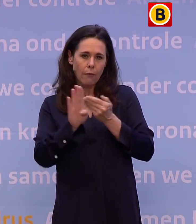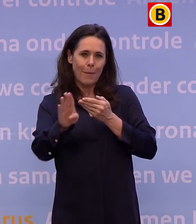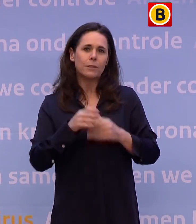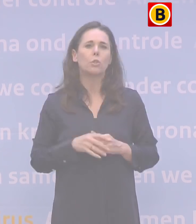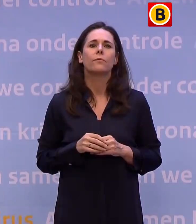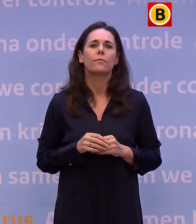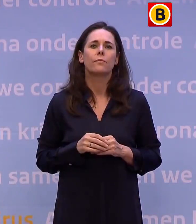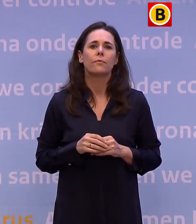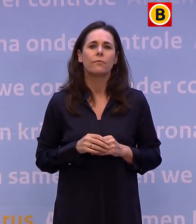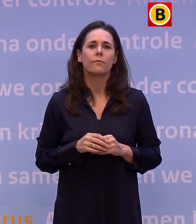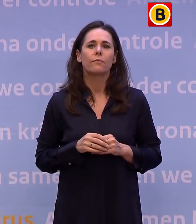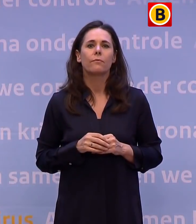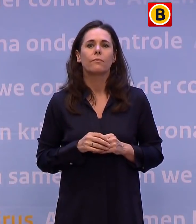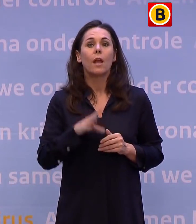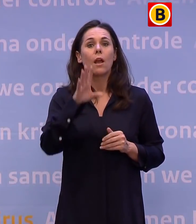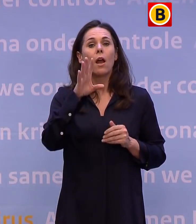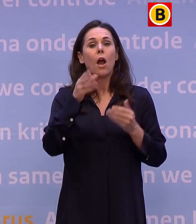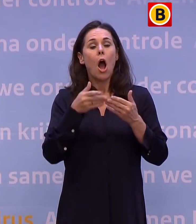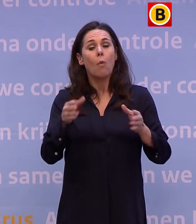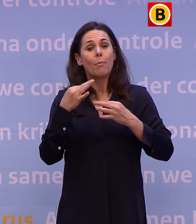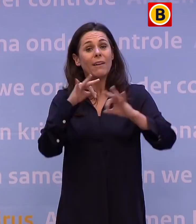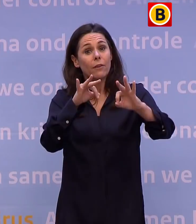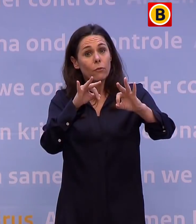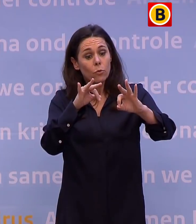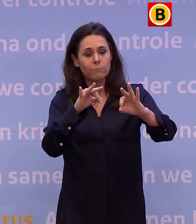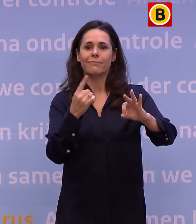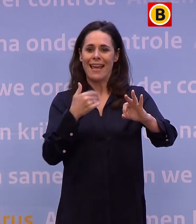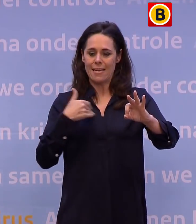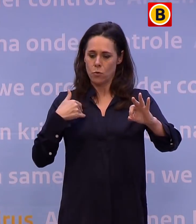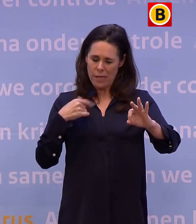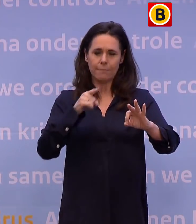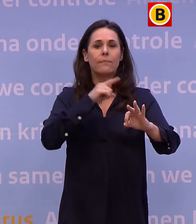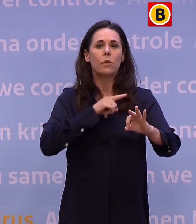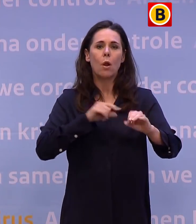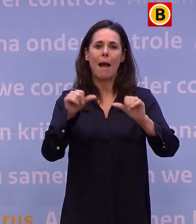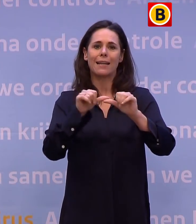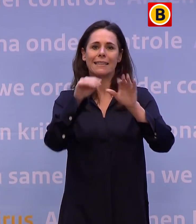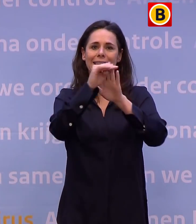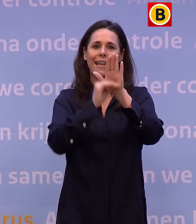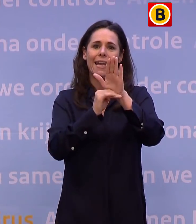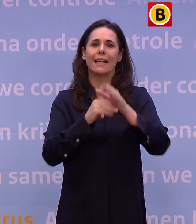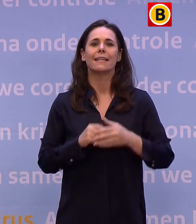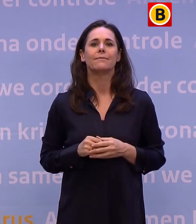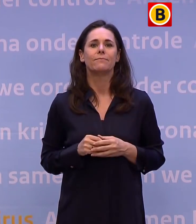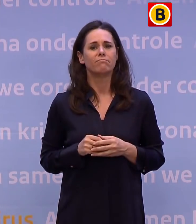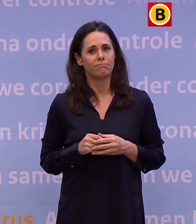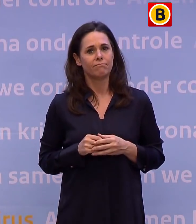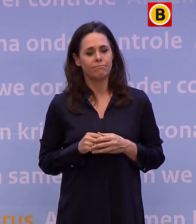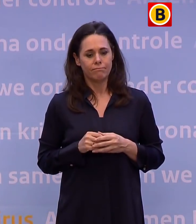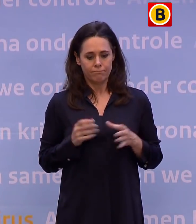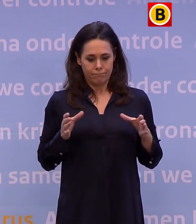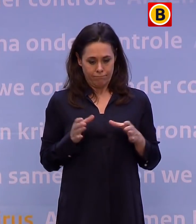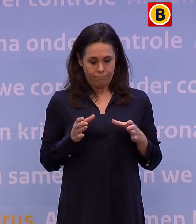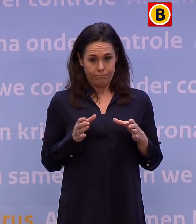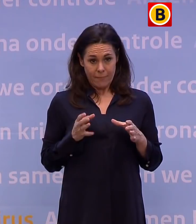afstand. Het openbaar vervoer rijdt vanaf 1 juni weer volgens de normale dienstregeling. Op ongeveer